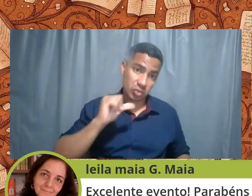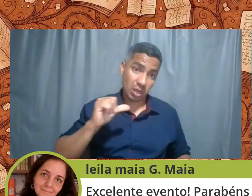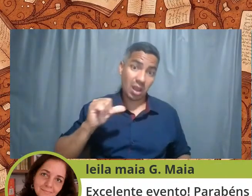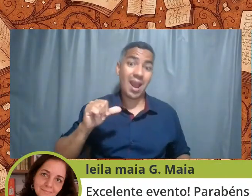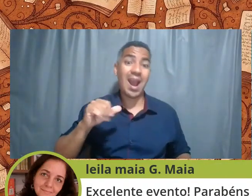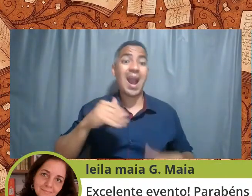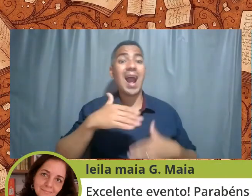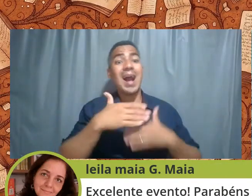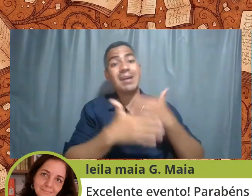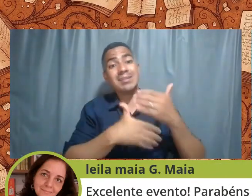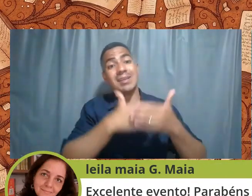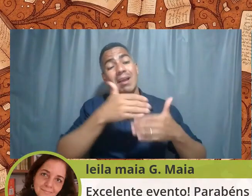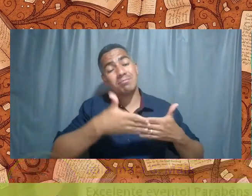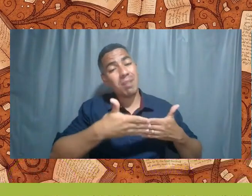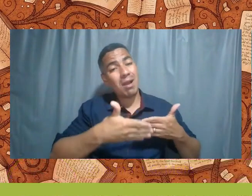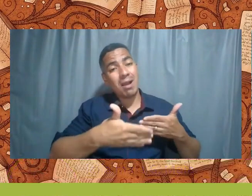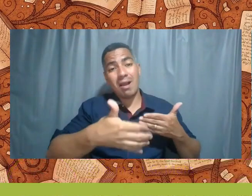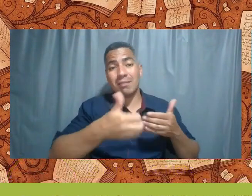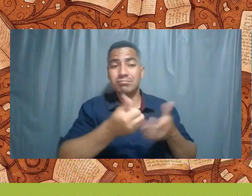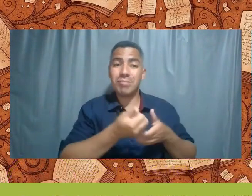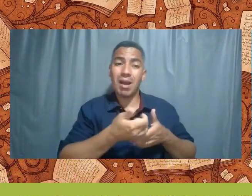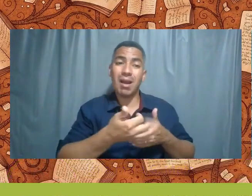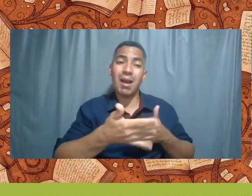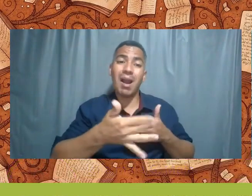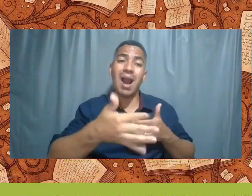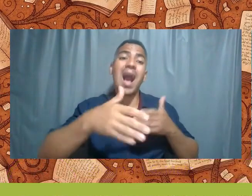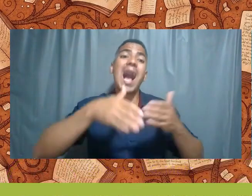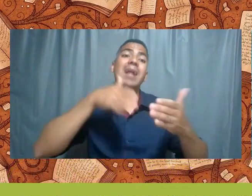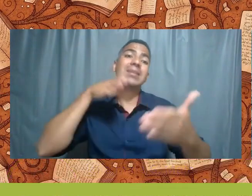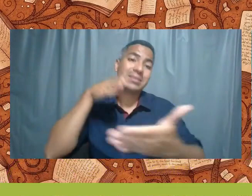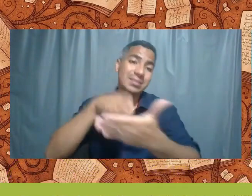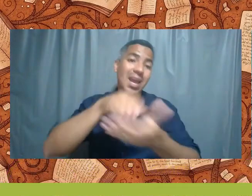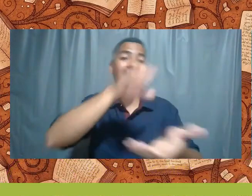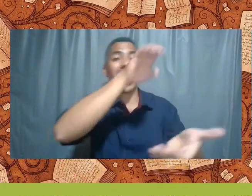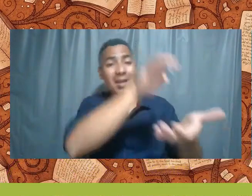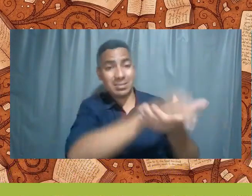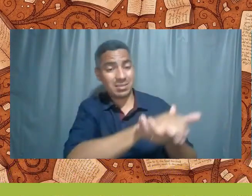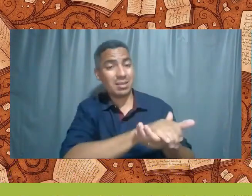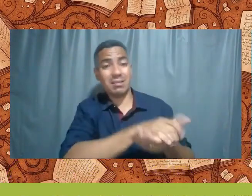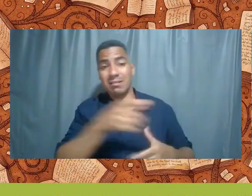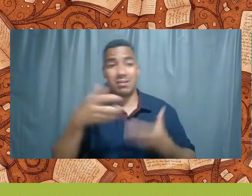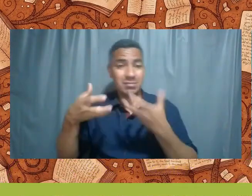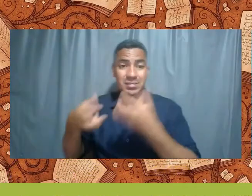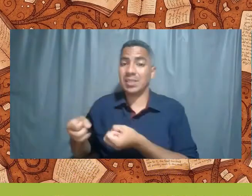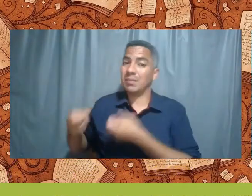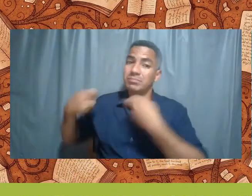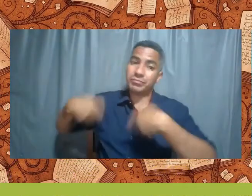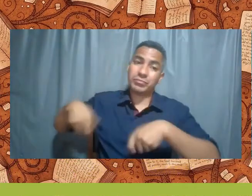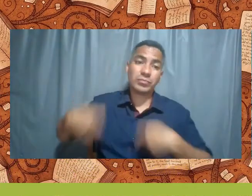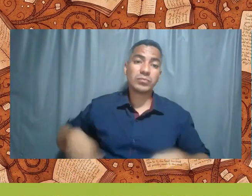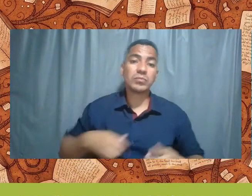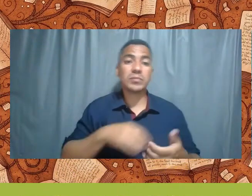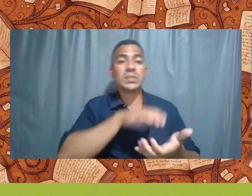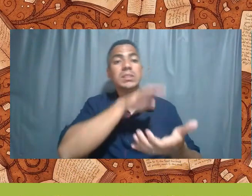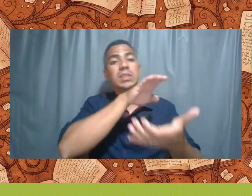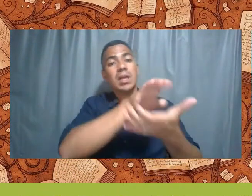do casamento. Entretanto, no momento do casamento, você podia escolher